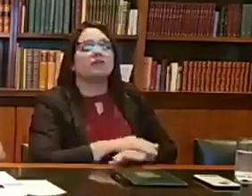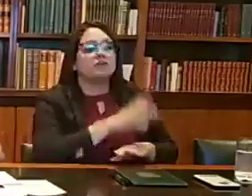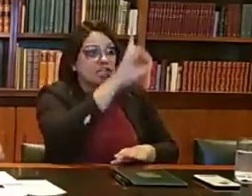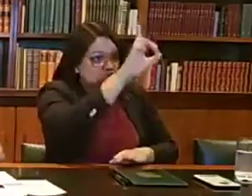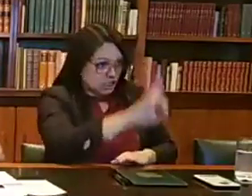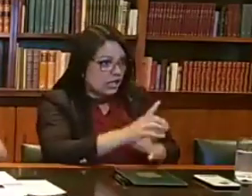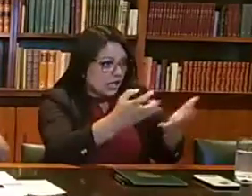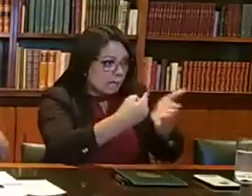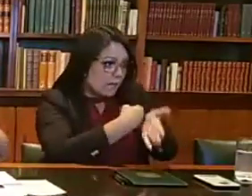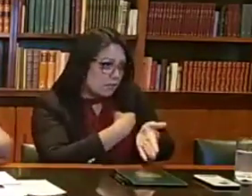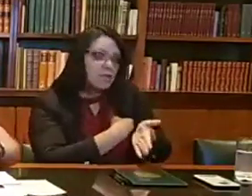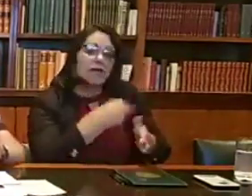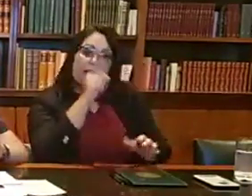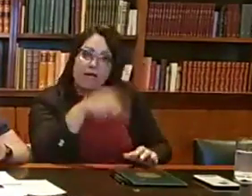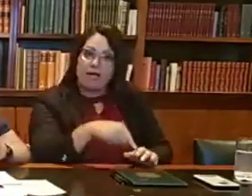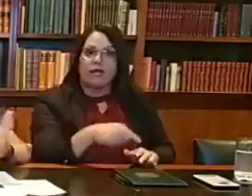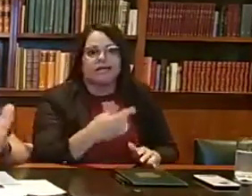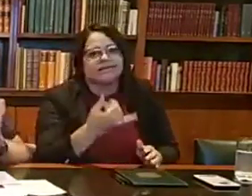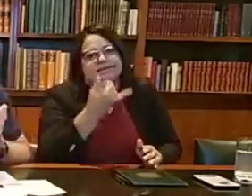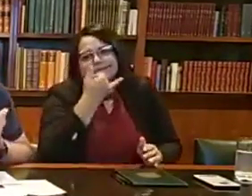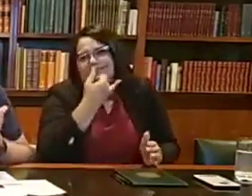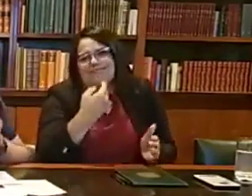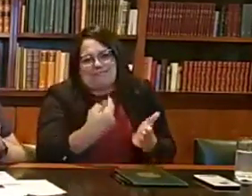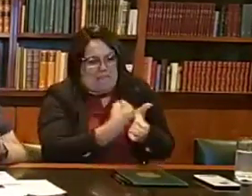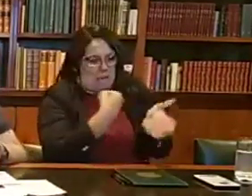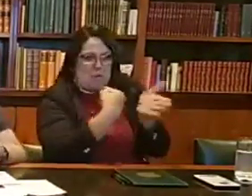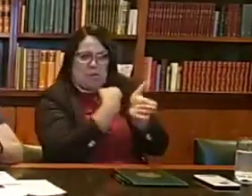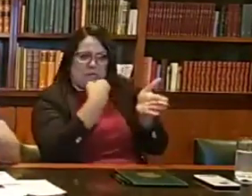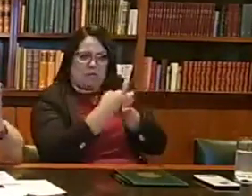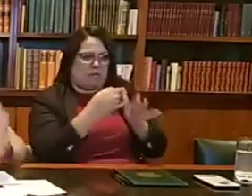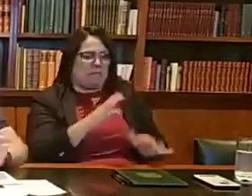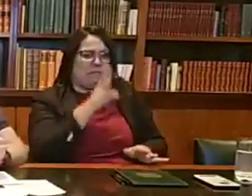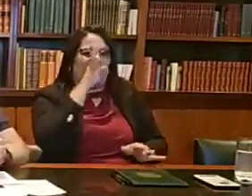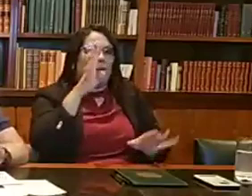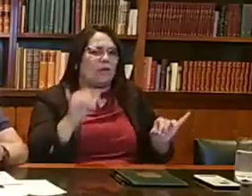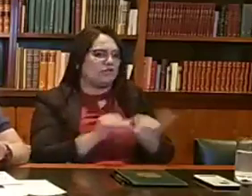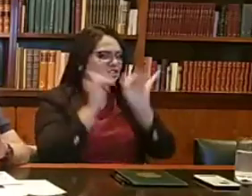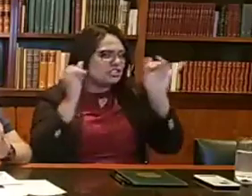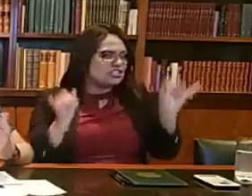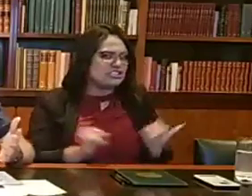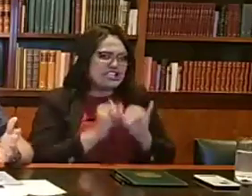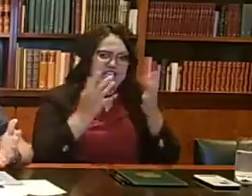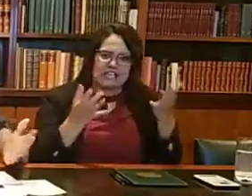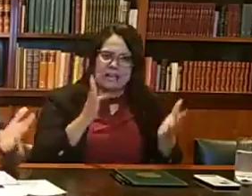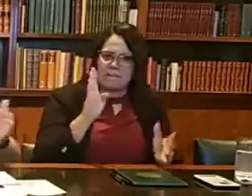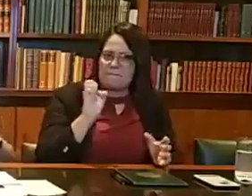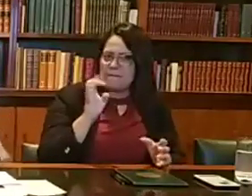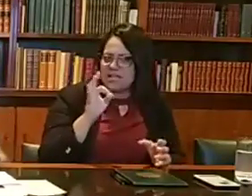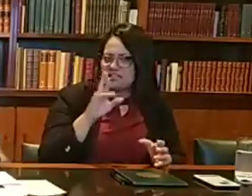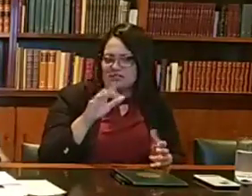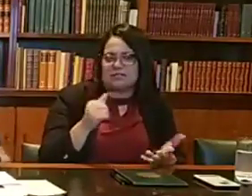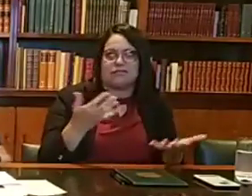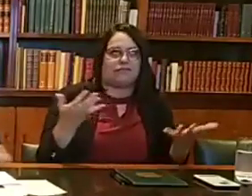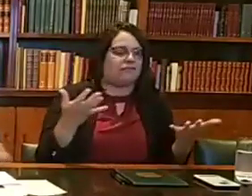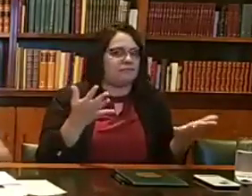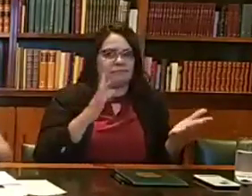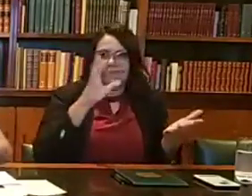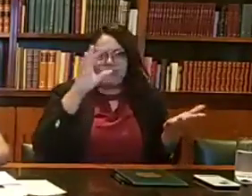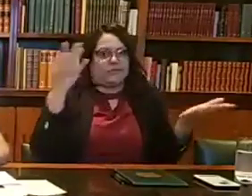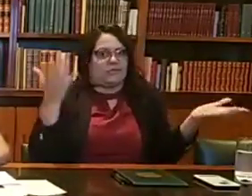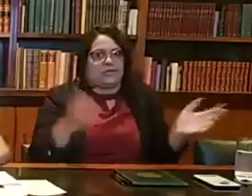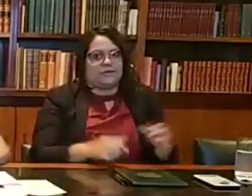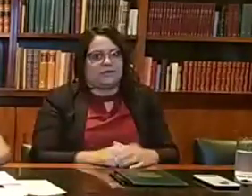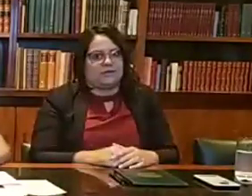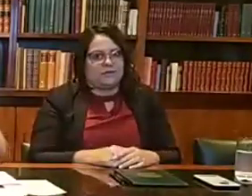É. Perguntar, inclusive, muita besteira, pelo amor de Deus. Há tantos anos para perguntar besteira, meu Deus do céu, tá certo?